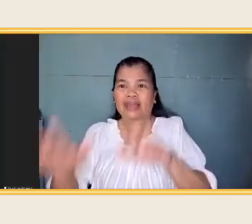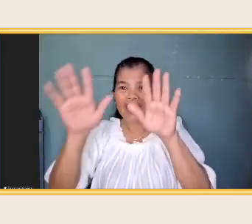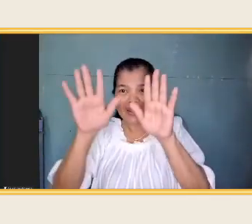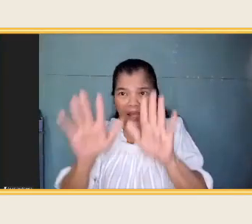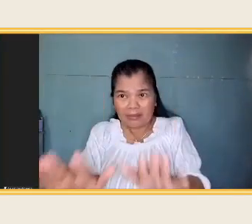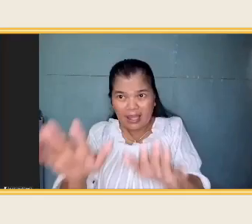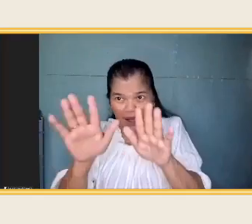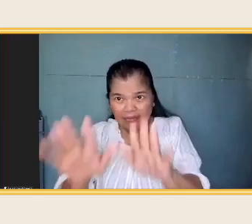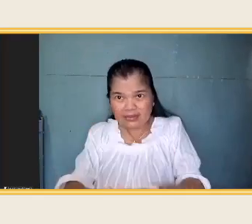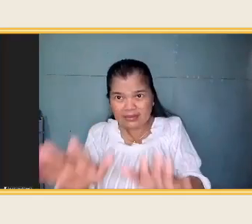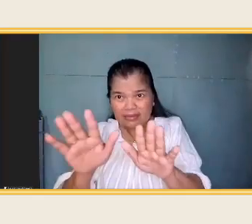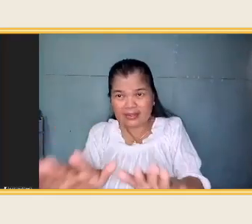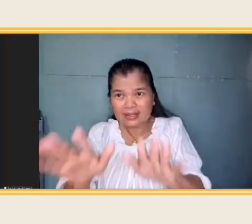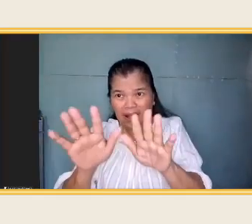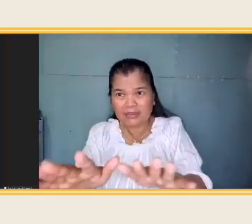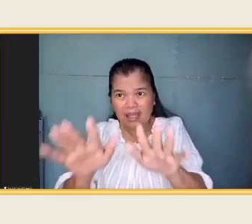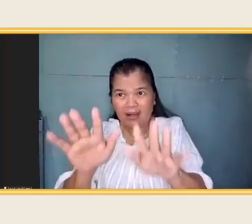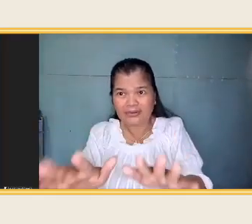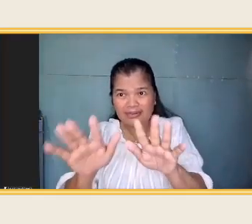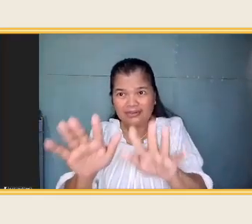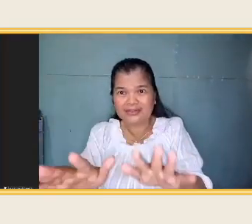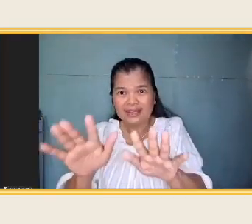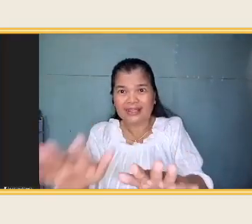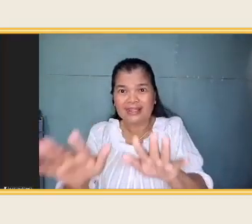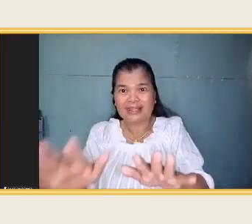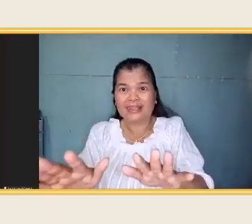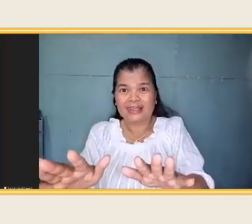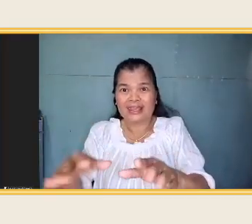All, okay, calm down. Calm down.